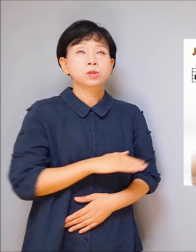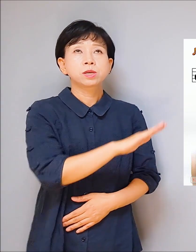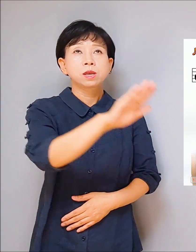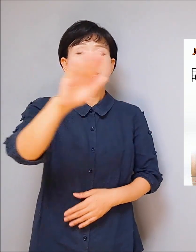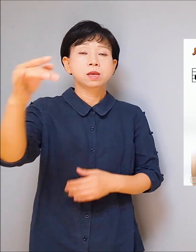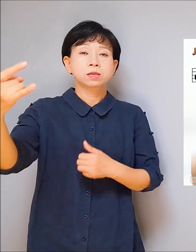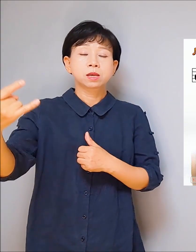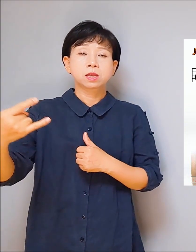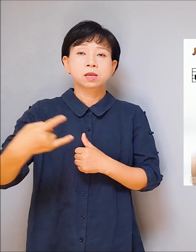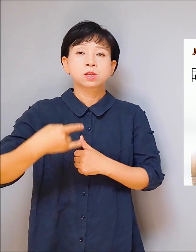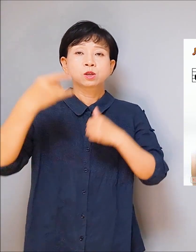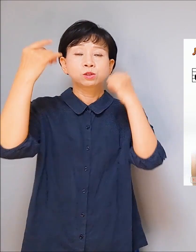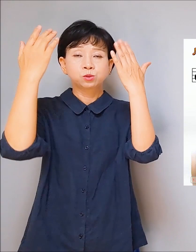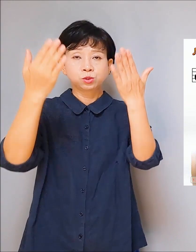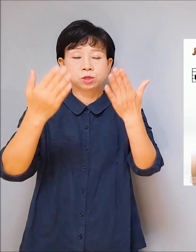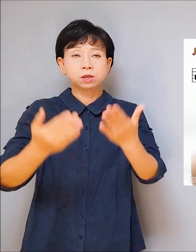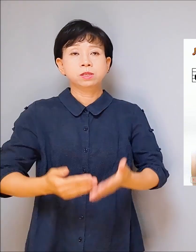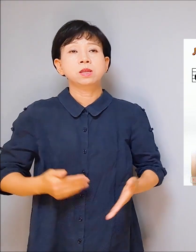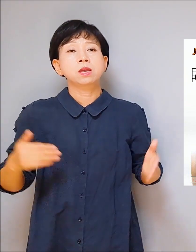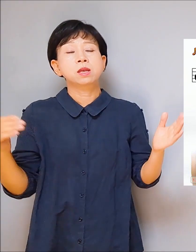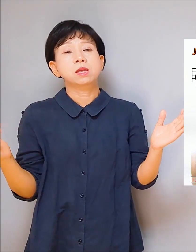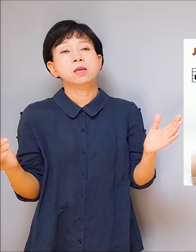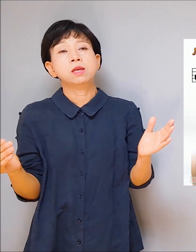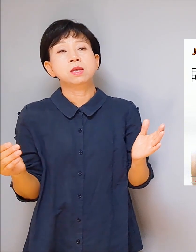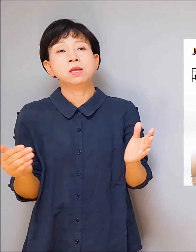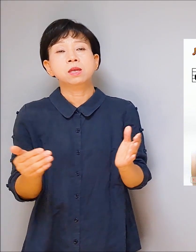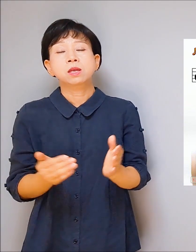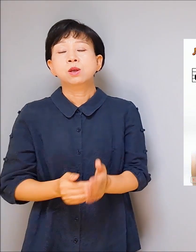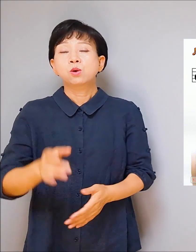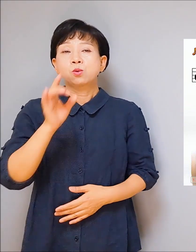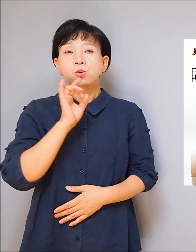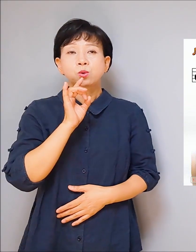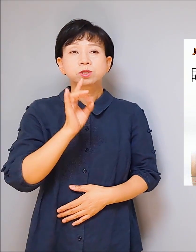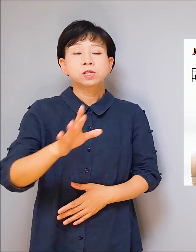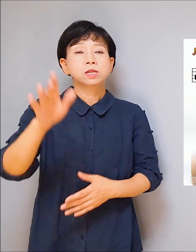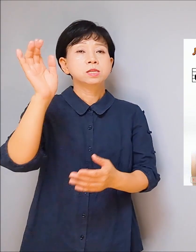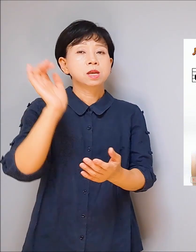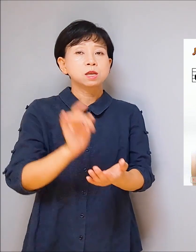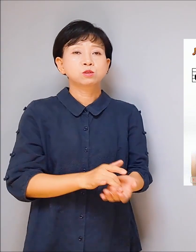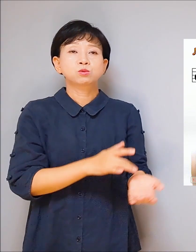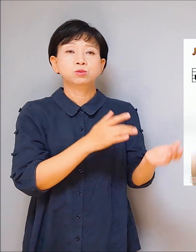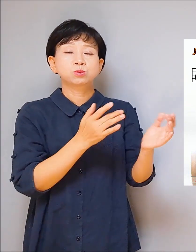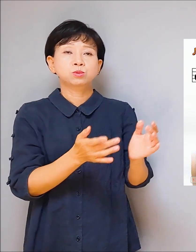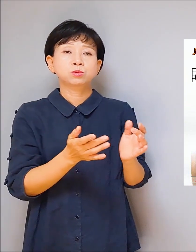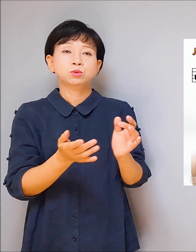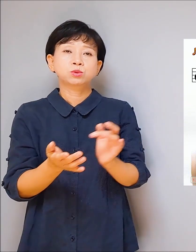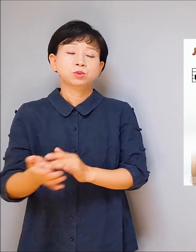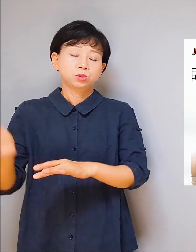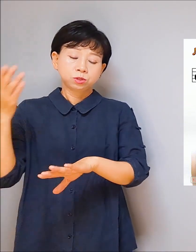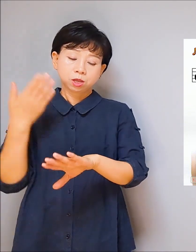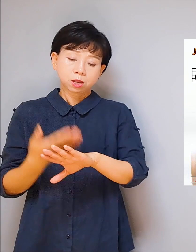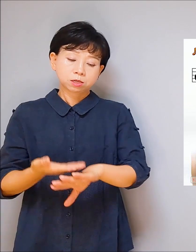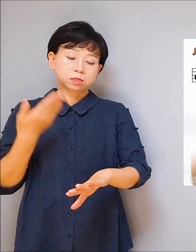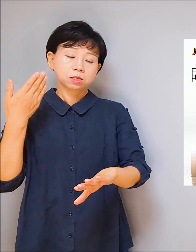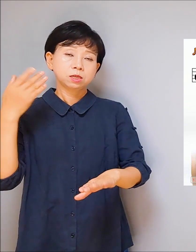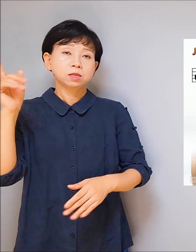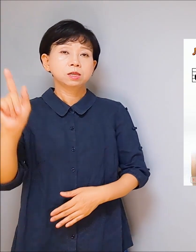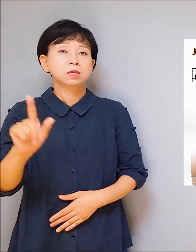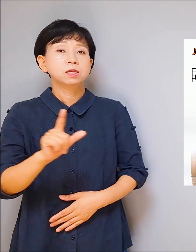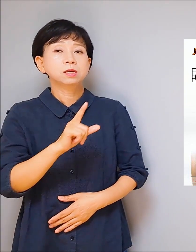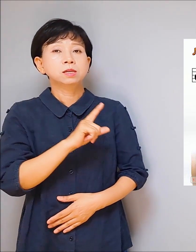이름만 우리에게 주셨네. 오직 예수